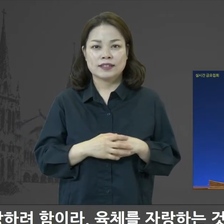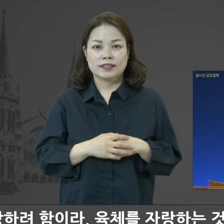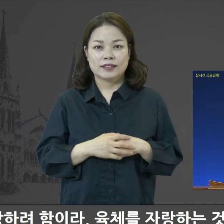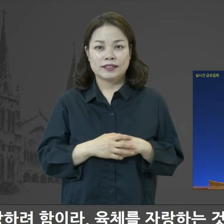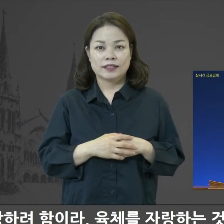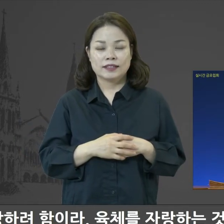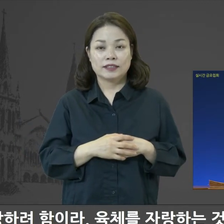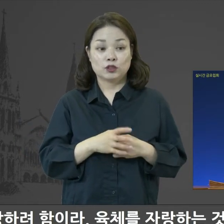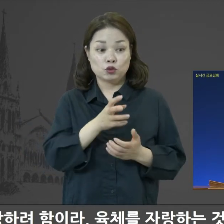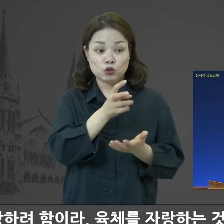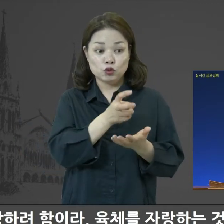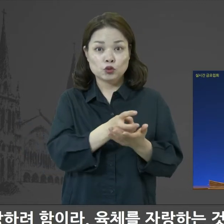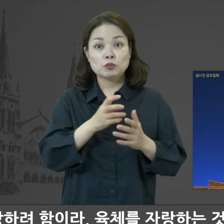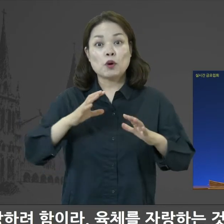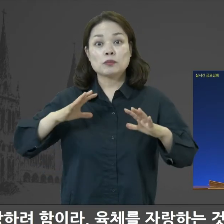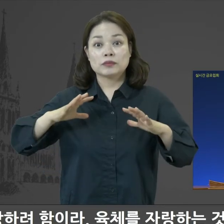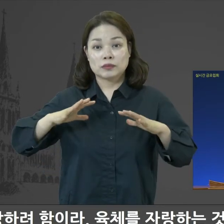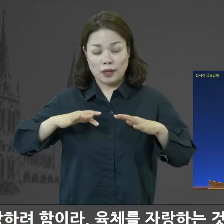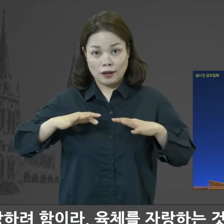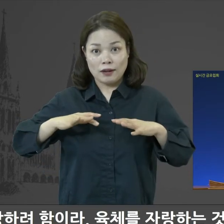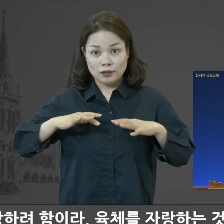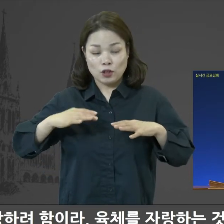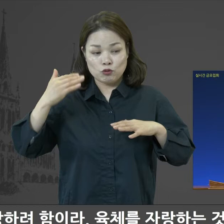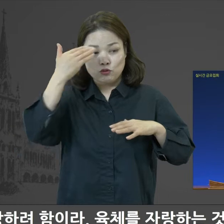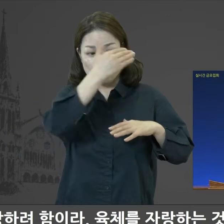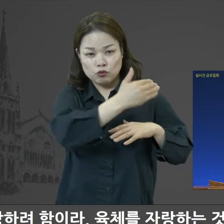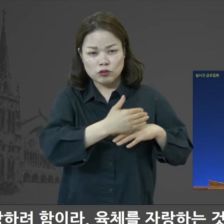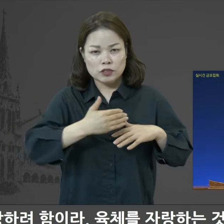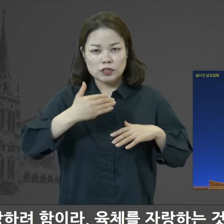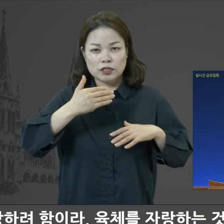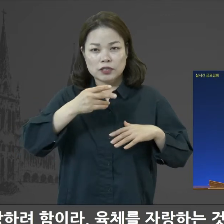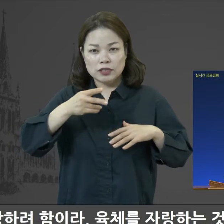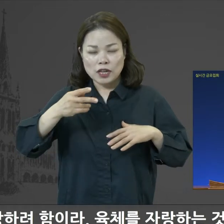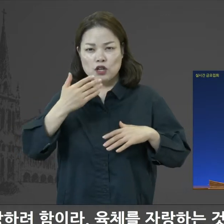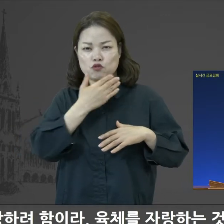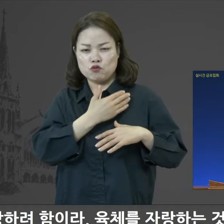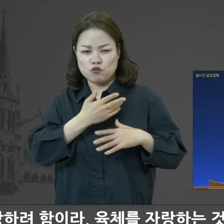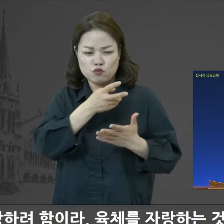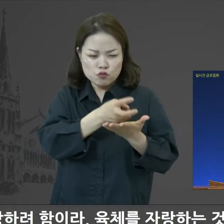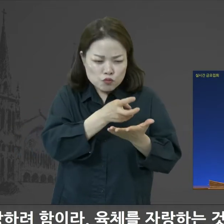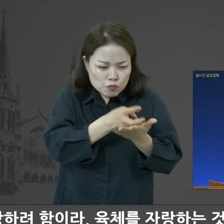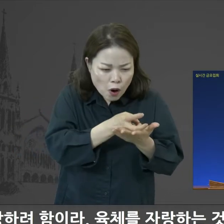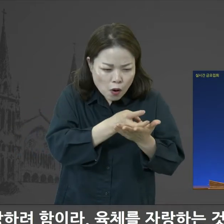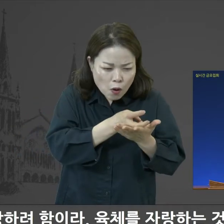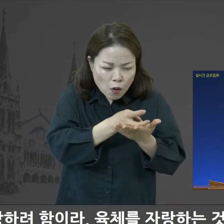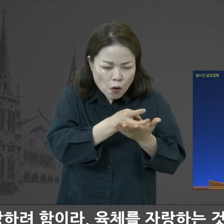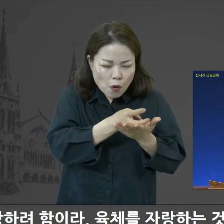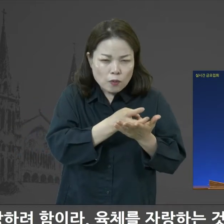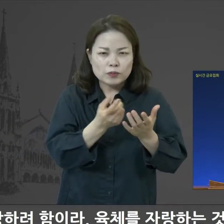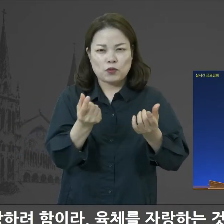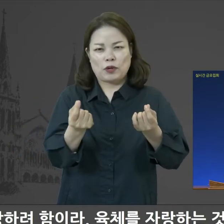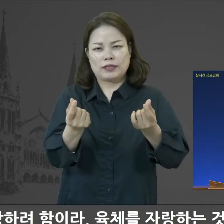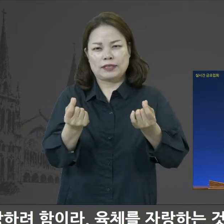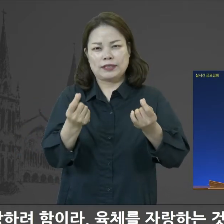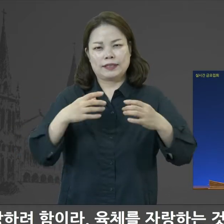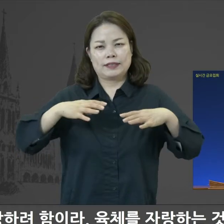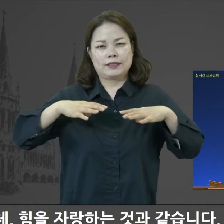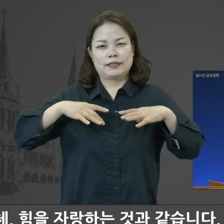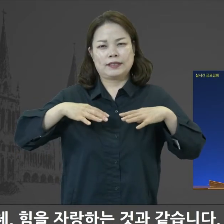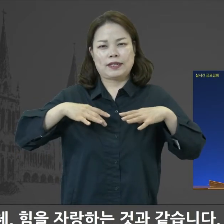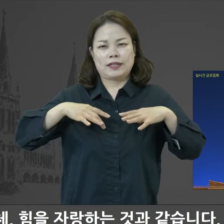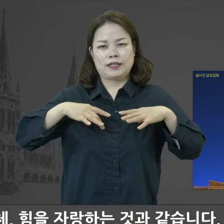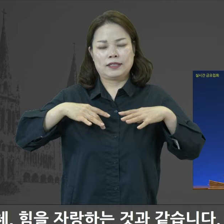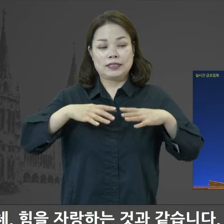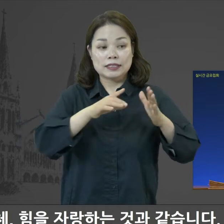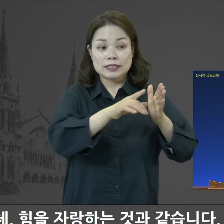다음에 율법을 자랑하는 것도 이제 육체 율법이 똑같은 겁니다. 율법을 잘 지키는 걸 육체에 담아서 그것을 자랑하려고 했던